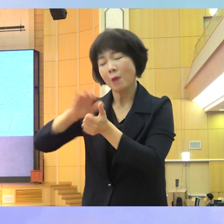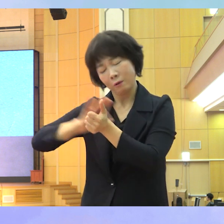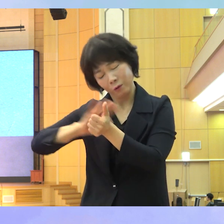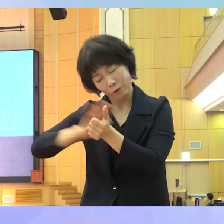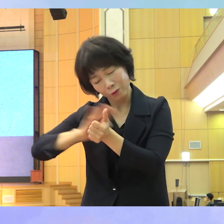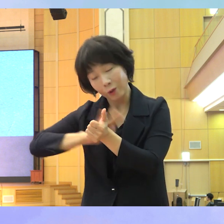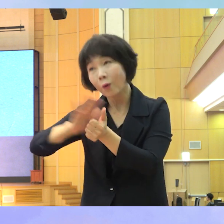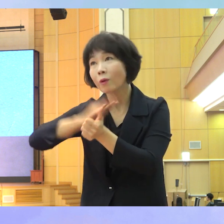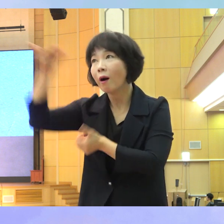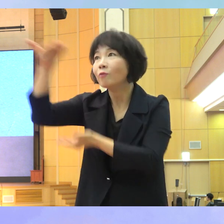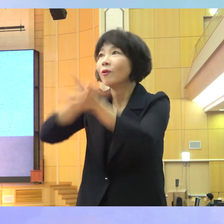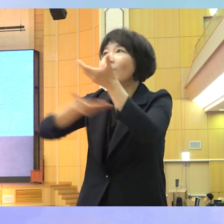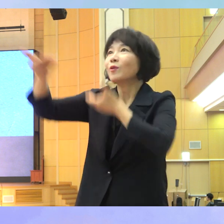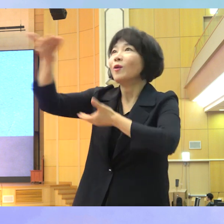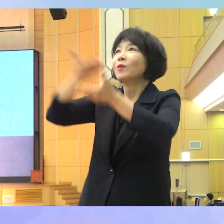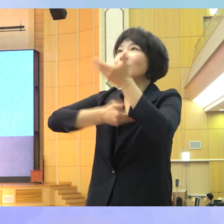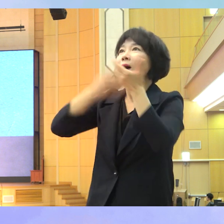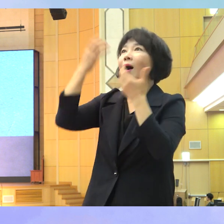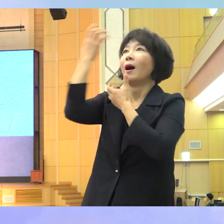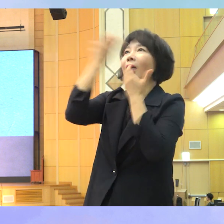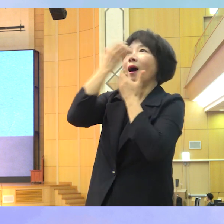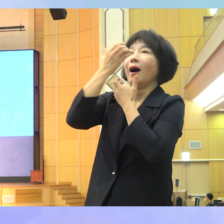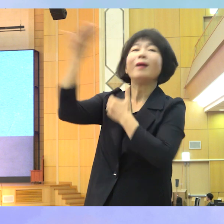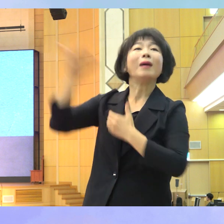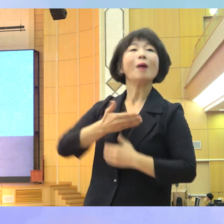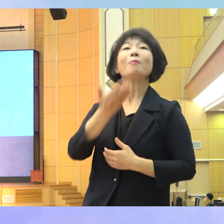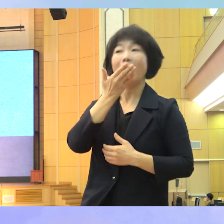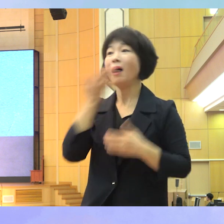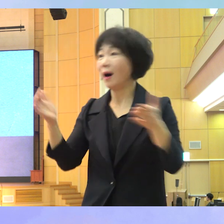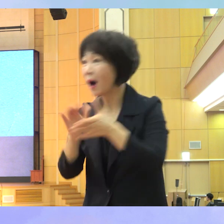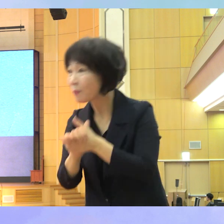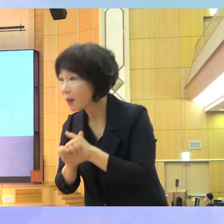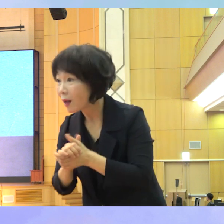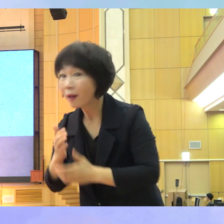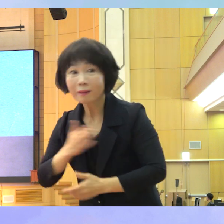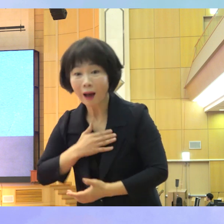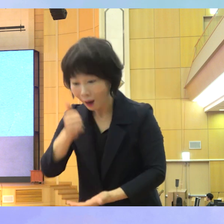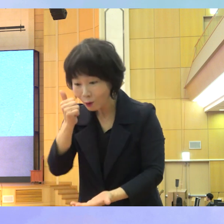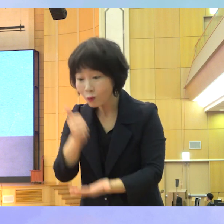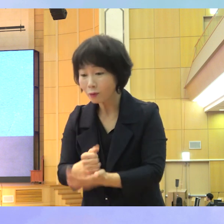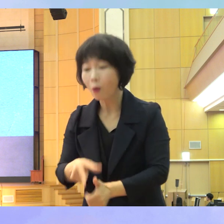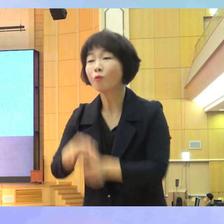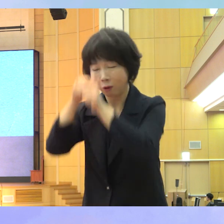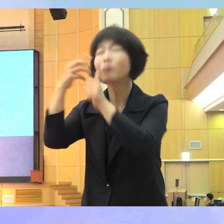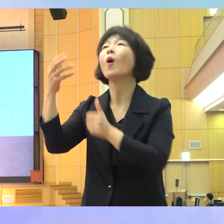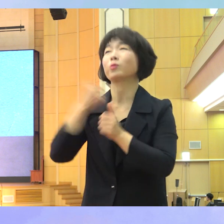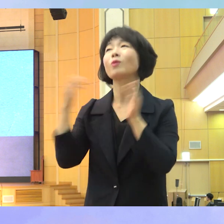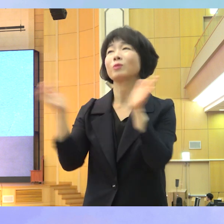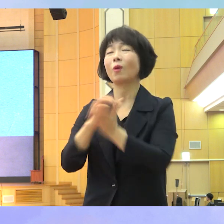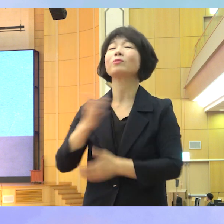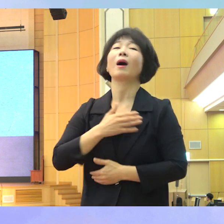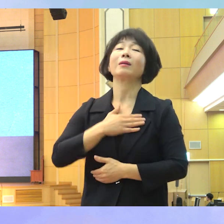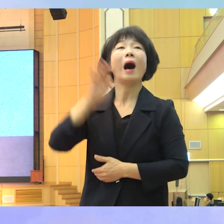뭘로 위로해 주세요? 나 지금 너 구원하고 있어. 앞으로도 구원할 거야. 이걸